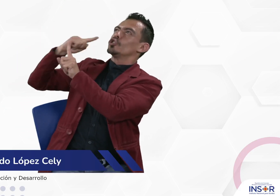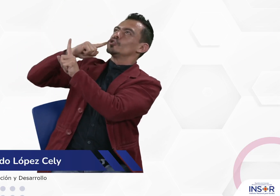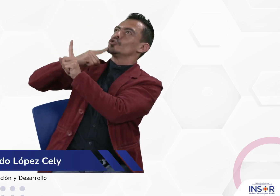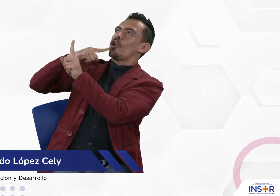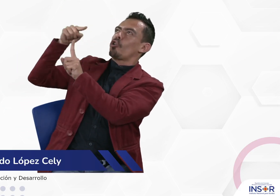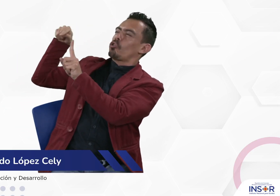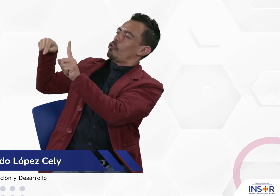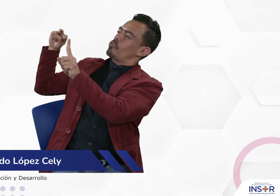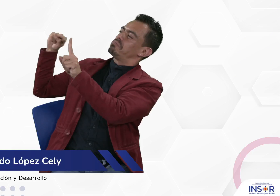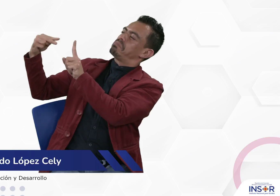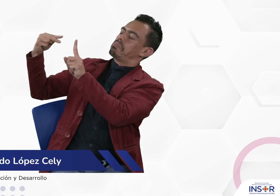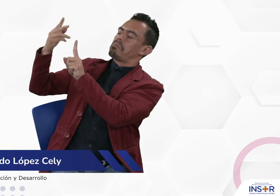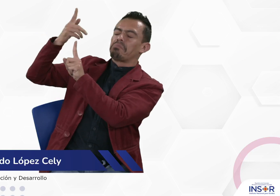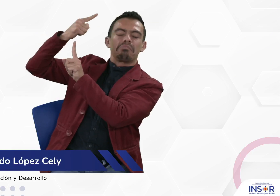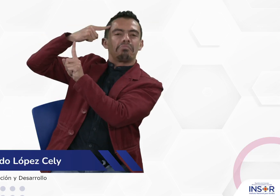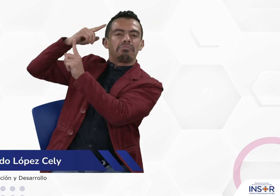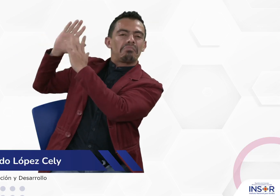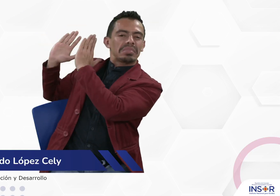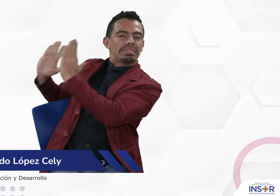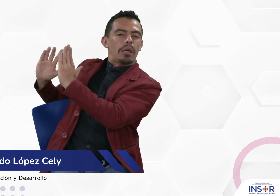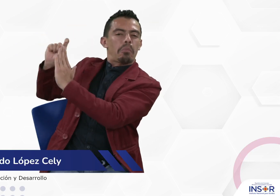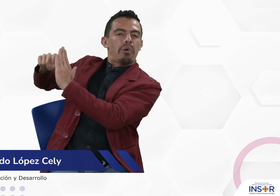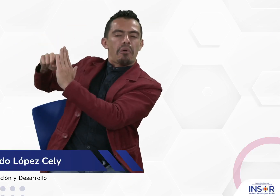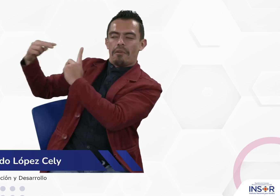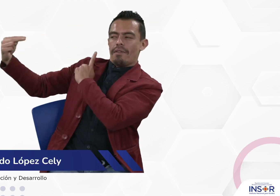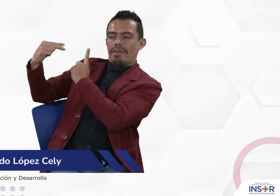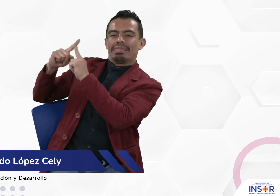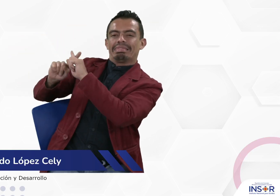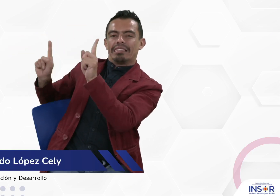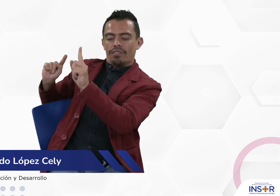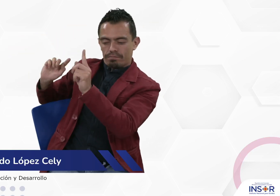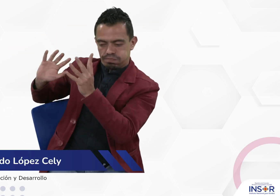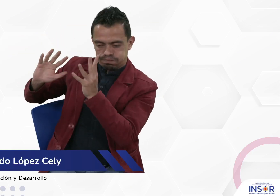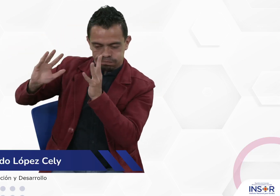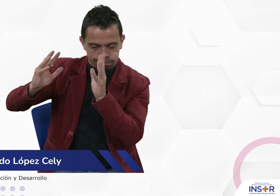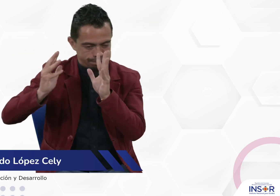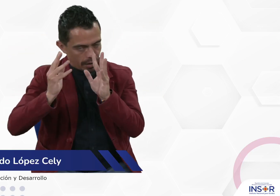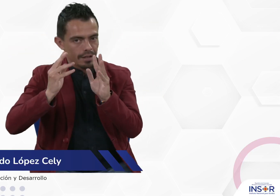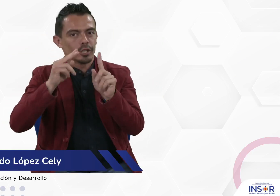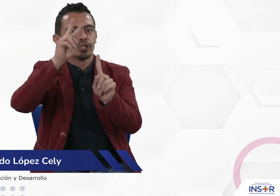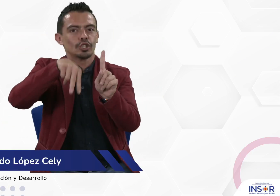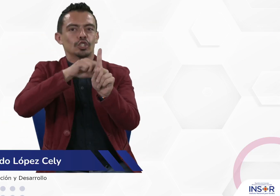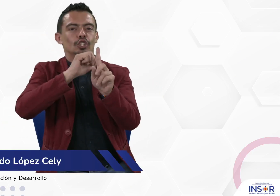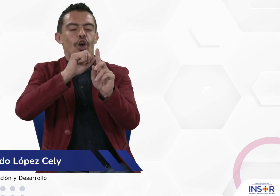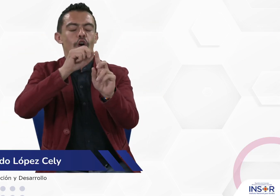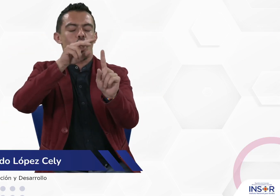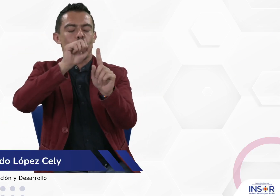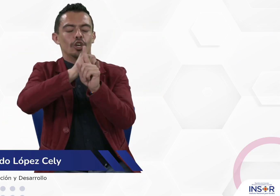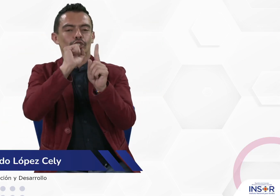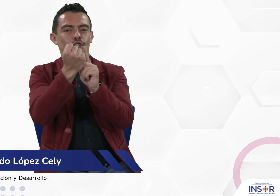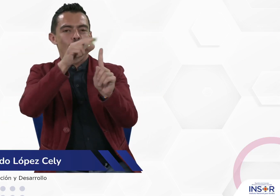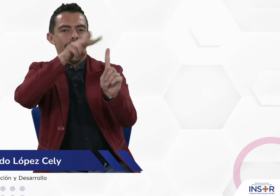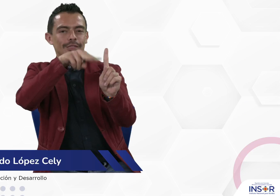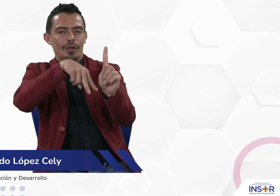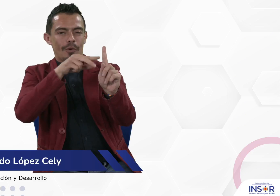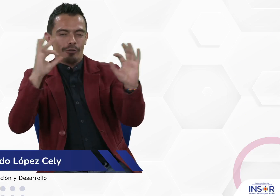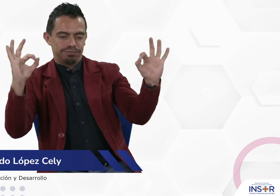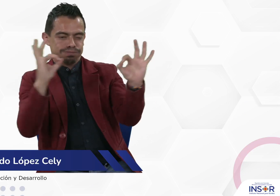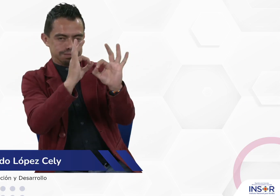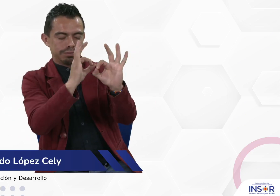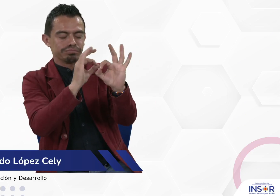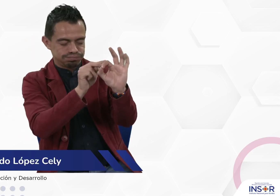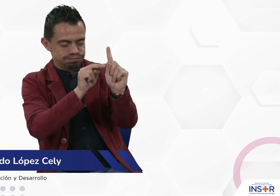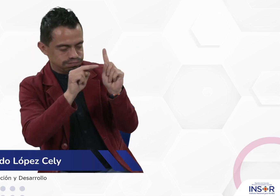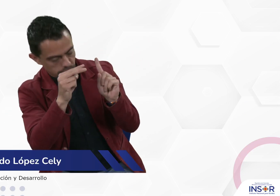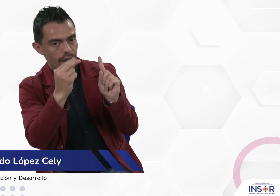llevan también a pensarnos a cómo se han podido a través de épocas del tiempo transformando esas visiones socioantropológicas